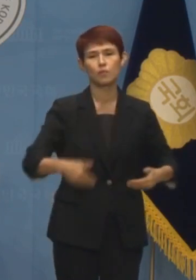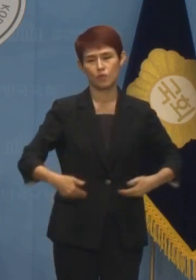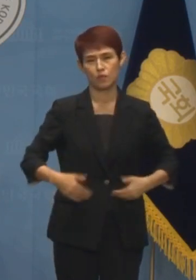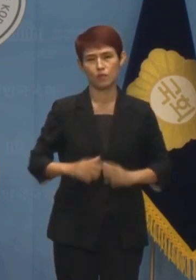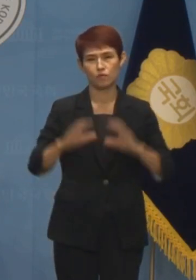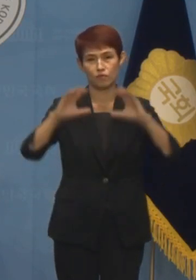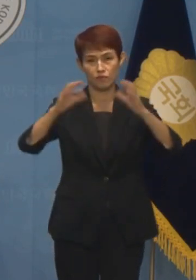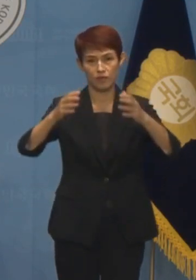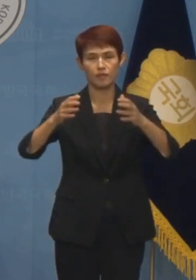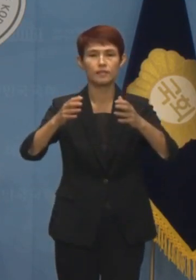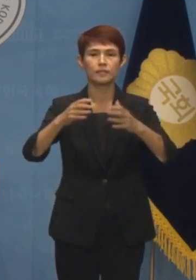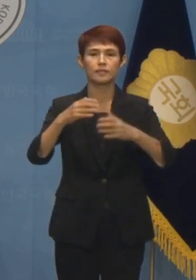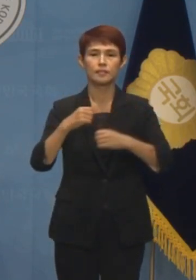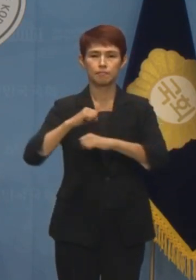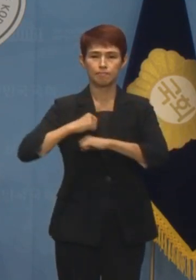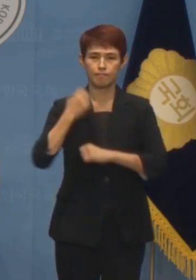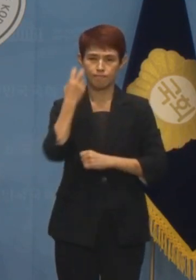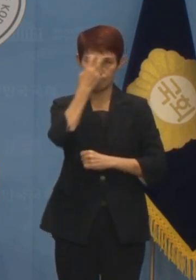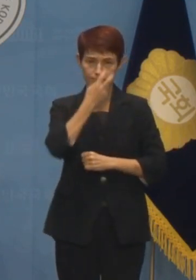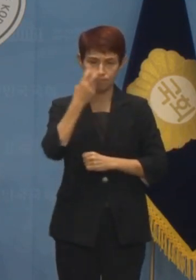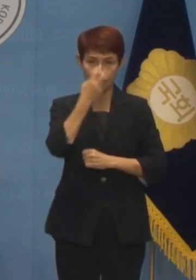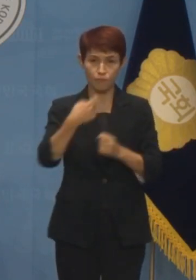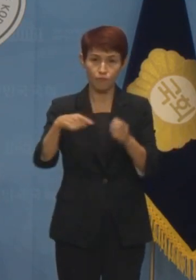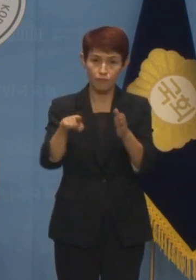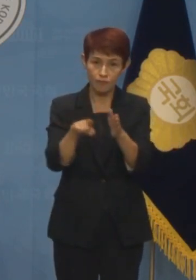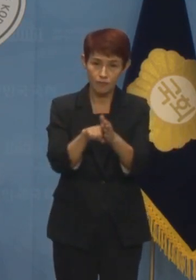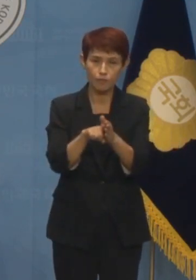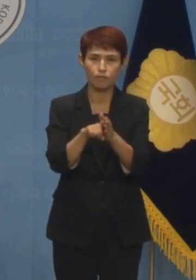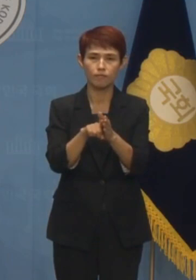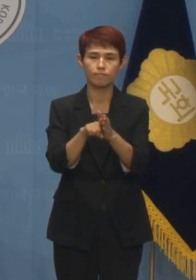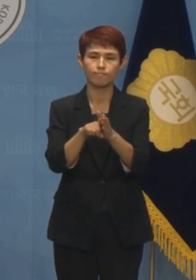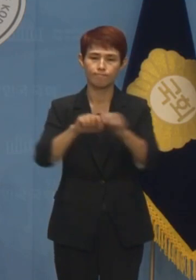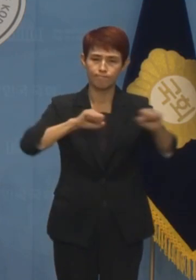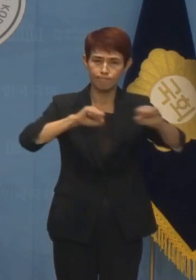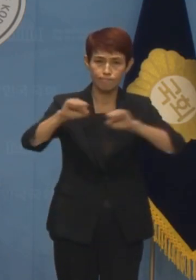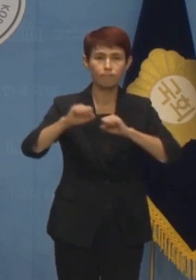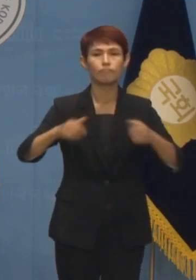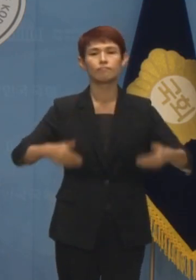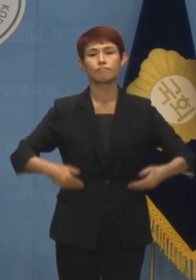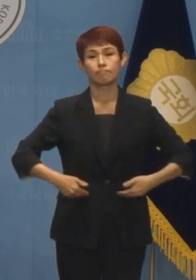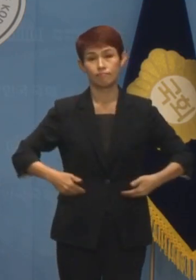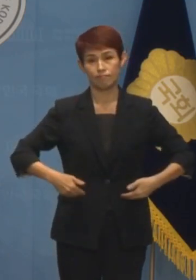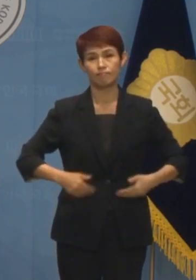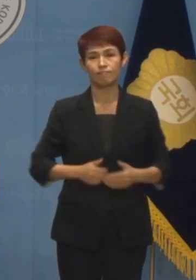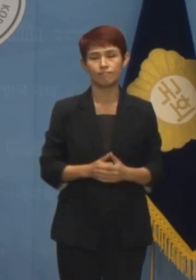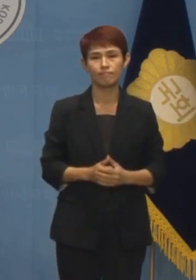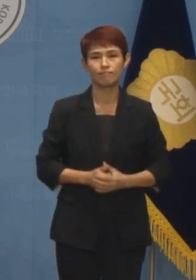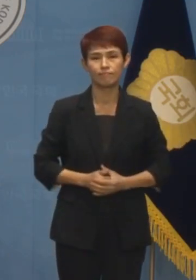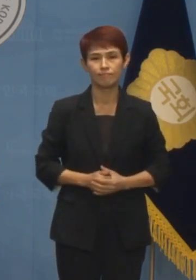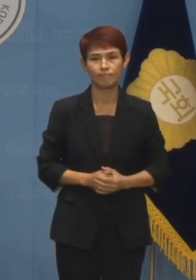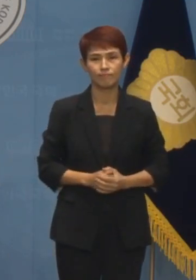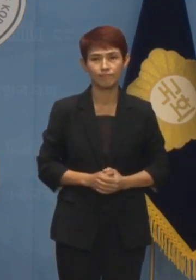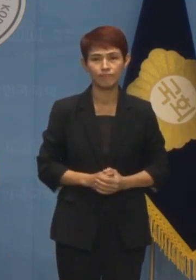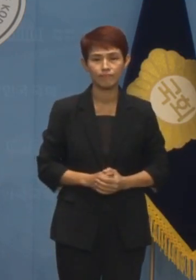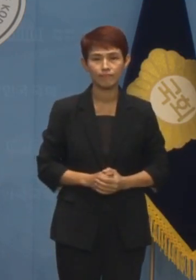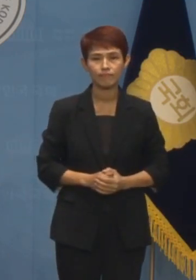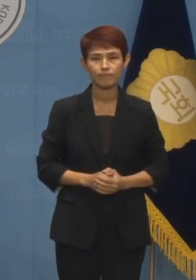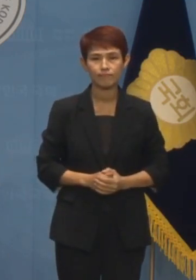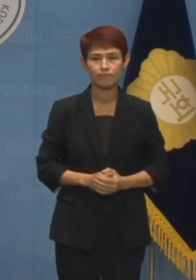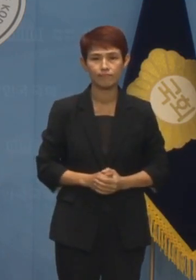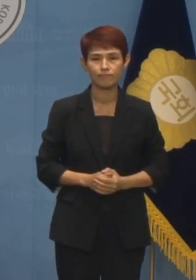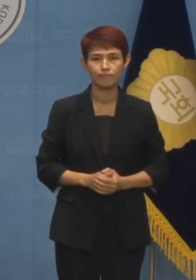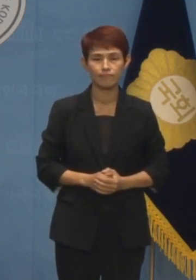경제 안보 및 국제 통상 질서에 적극적으로 대응해 나갈 필요가 있습니다.